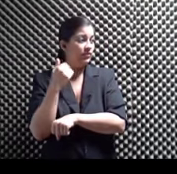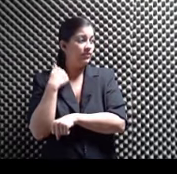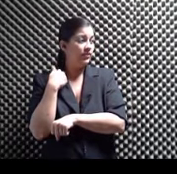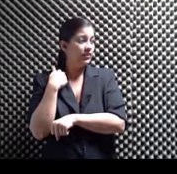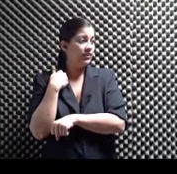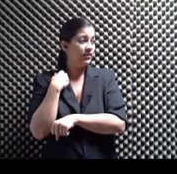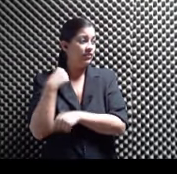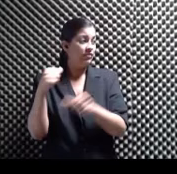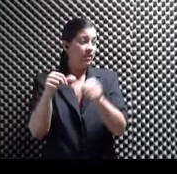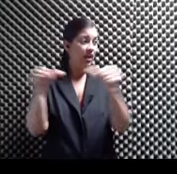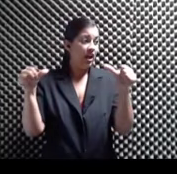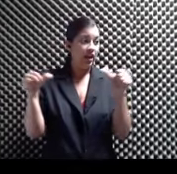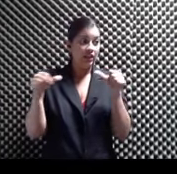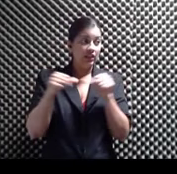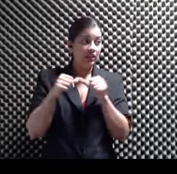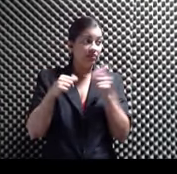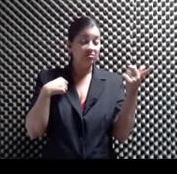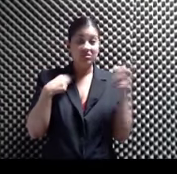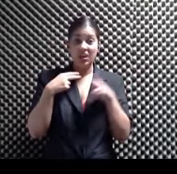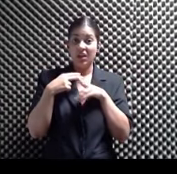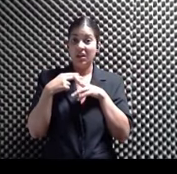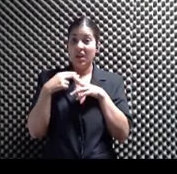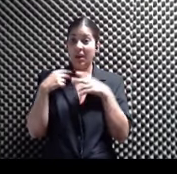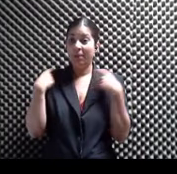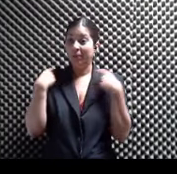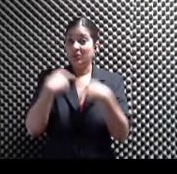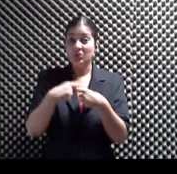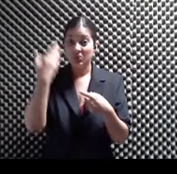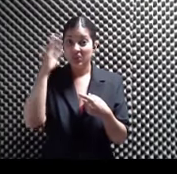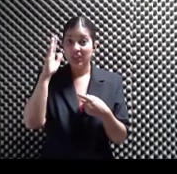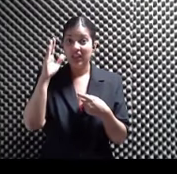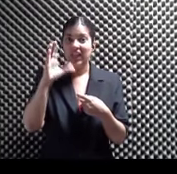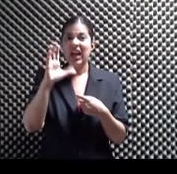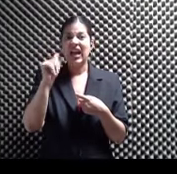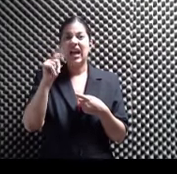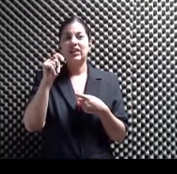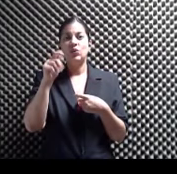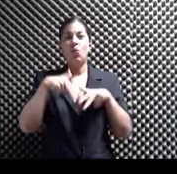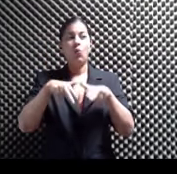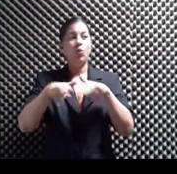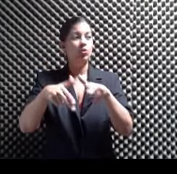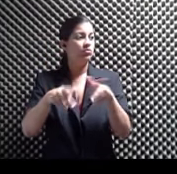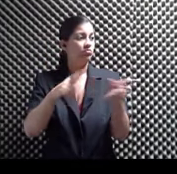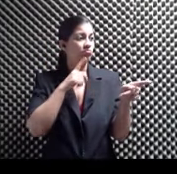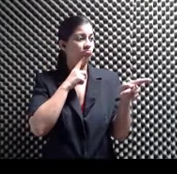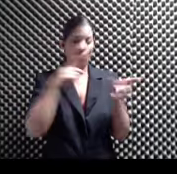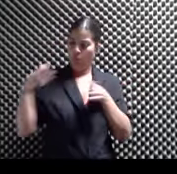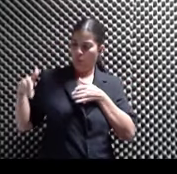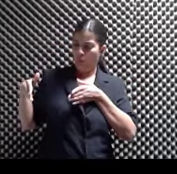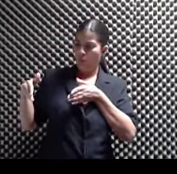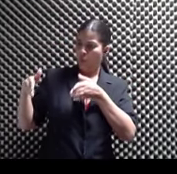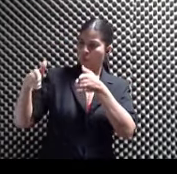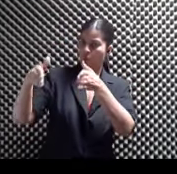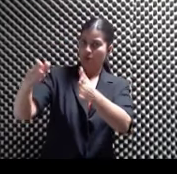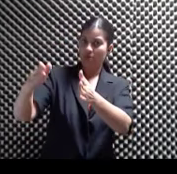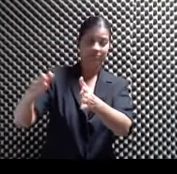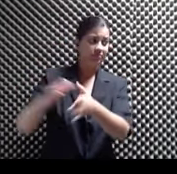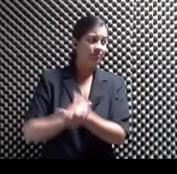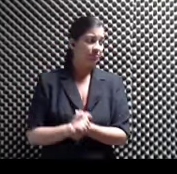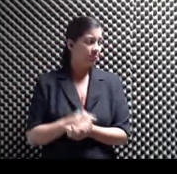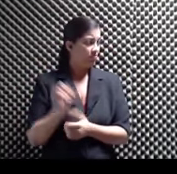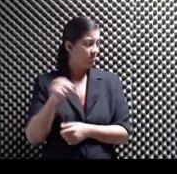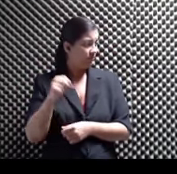catwalks, no sé cómo se llama eso en español, disculpen. Bueno, recovecos o lo que sea. Catwalks. No, sí, bueno, nosotros lo que nos reconocemos por